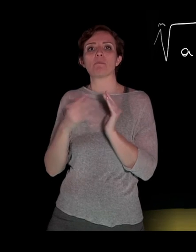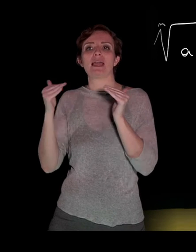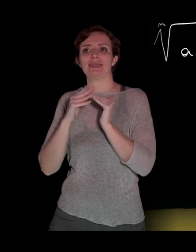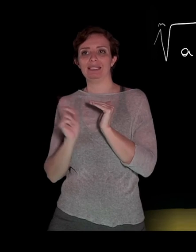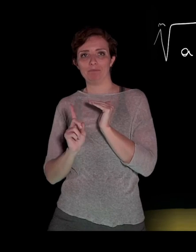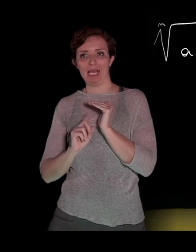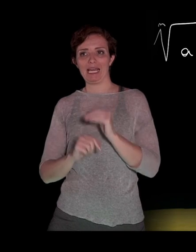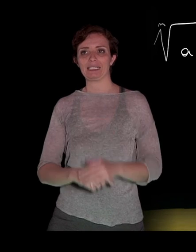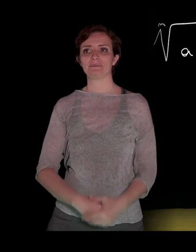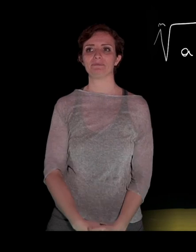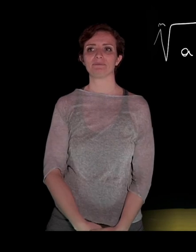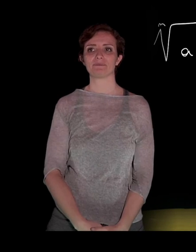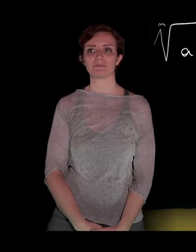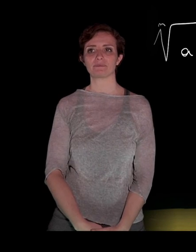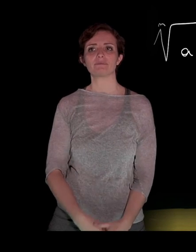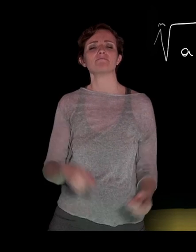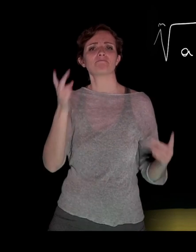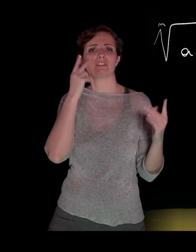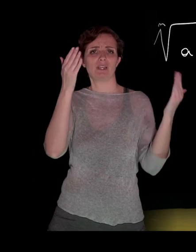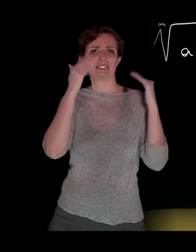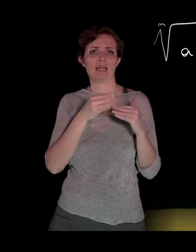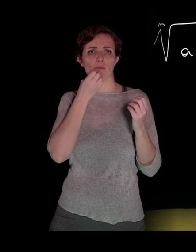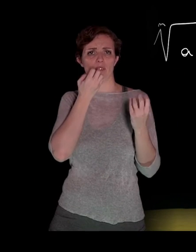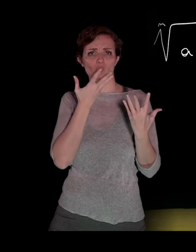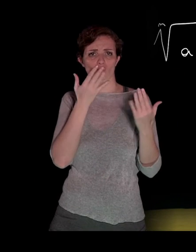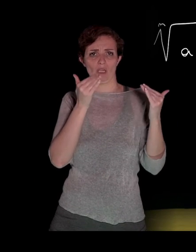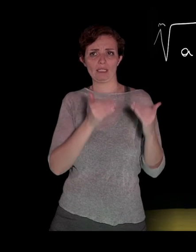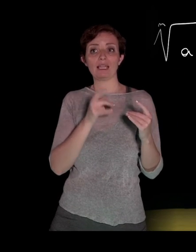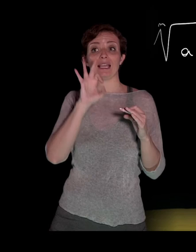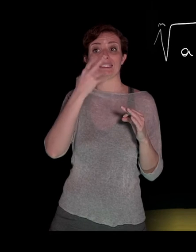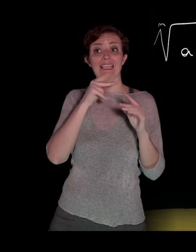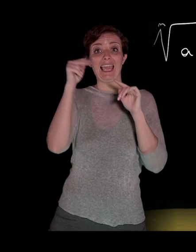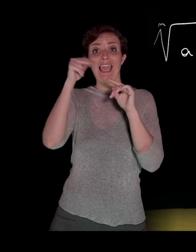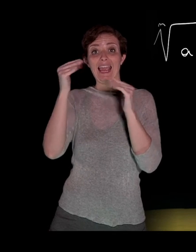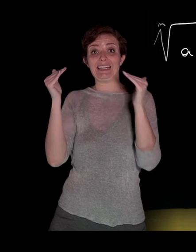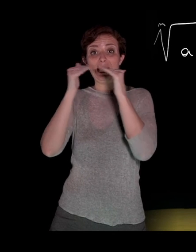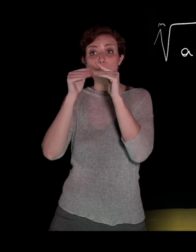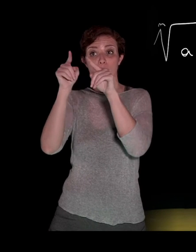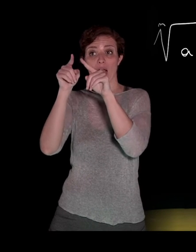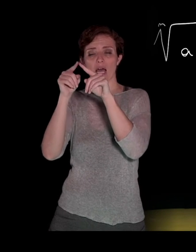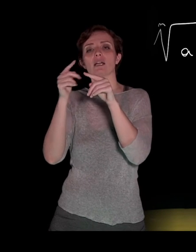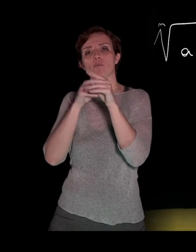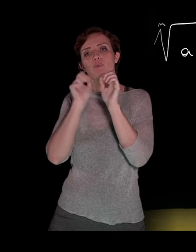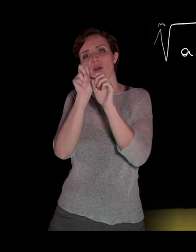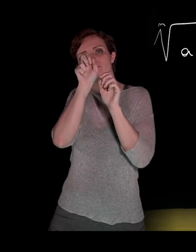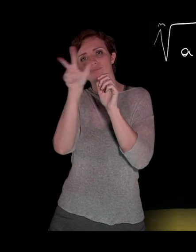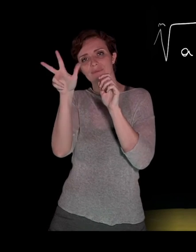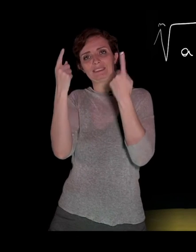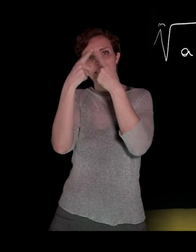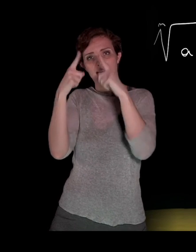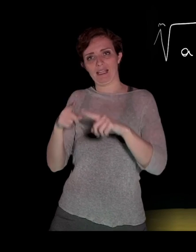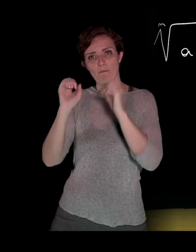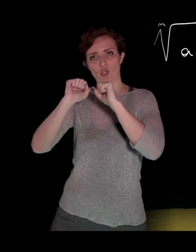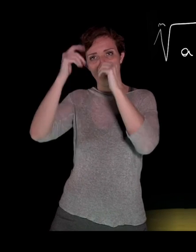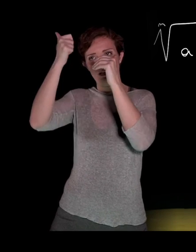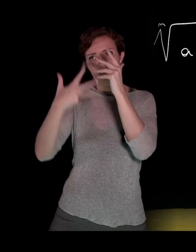se un numero dispari andiamo a vedere che cosa succede se n è pari abbiamo tre possibilità per quanto riguarda il